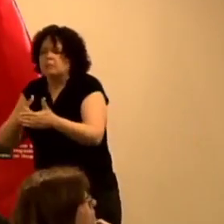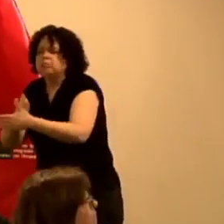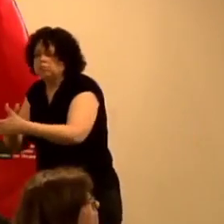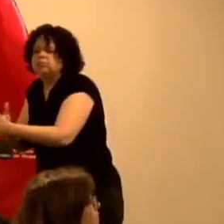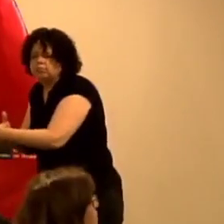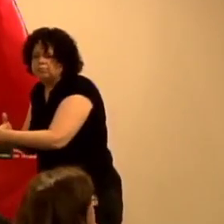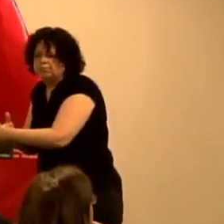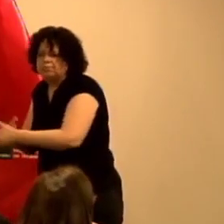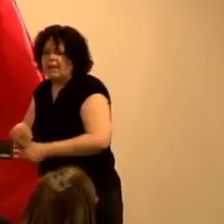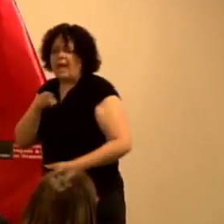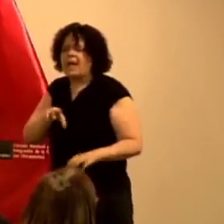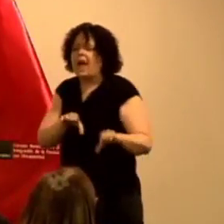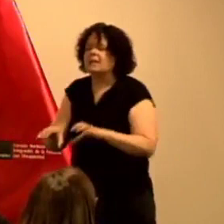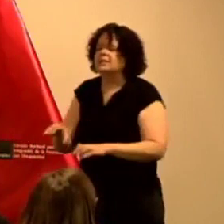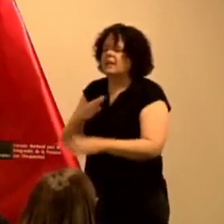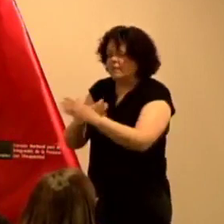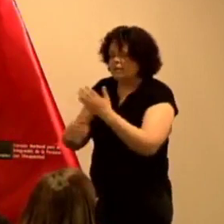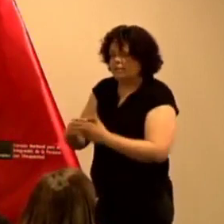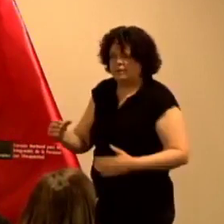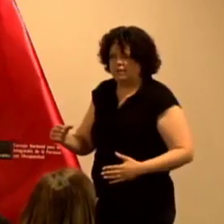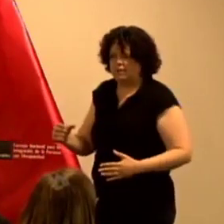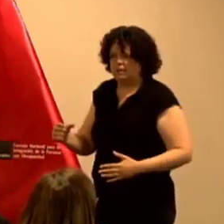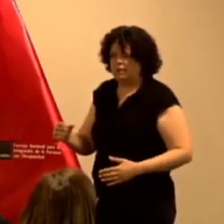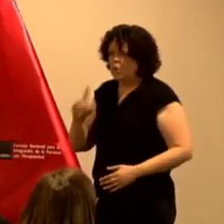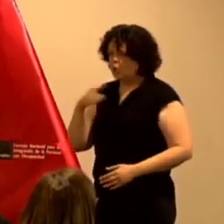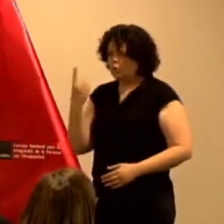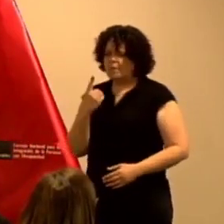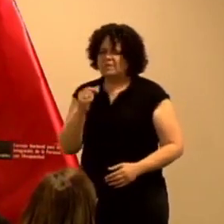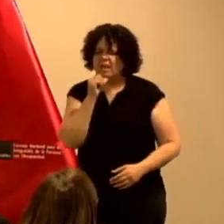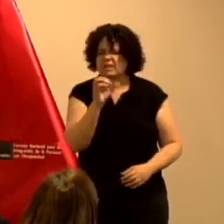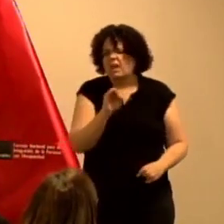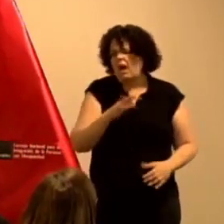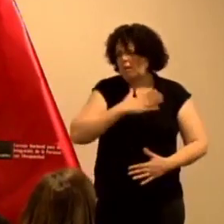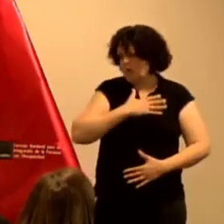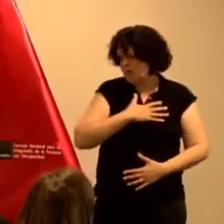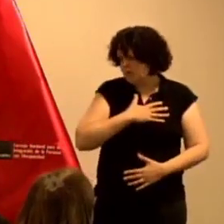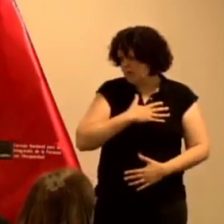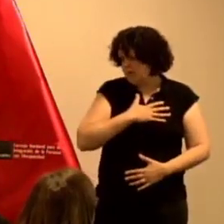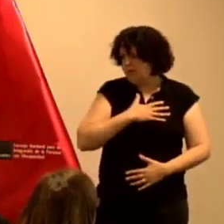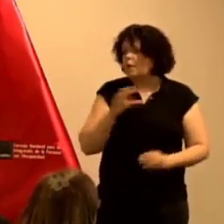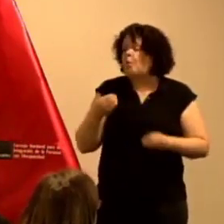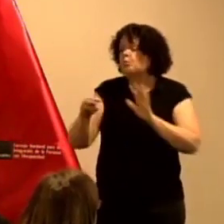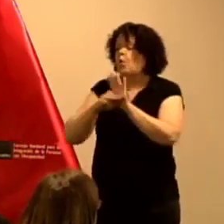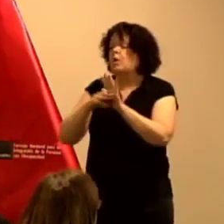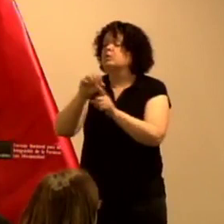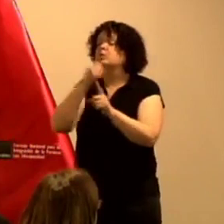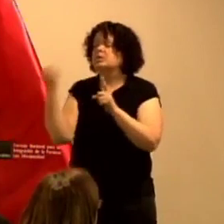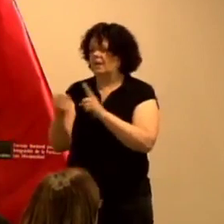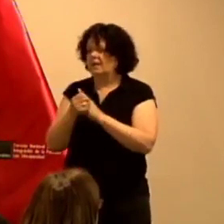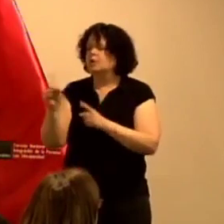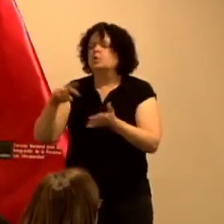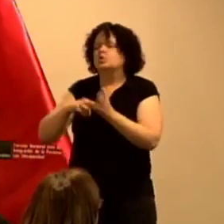ahí produce la discapacidad, ya no solamente en el tema de la deficiencia. Por eso es que es el modelo social, que supera el